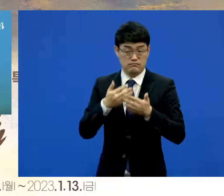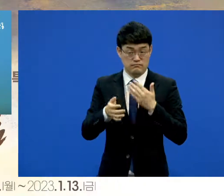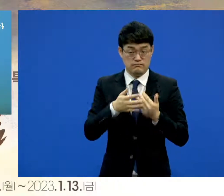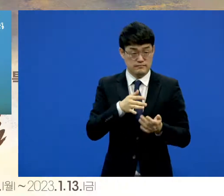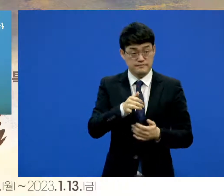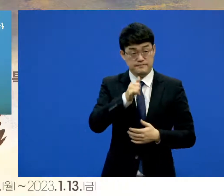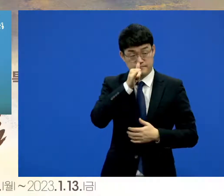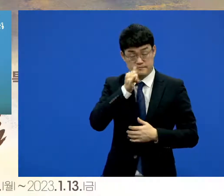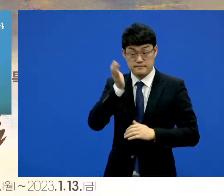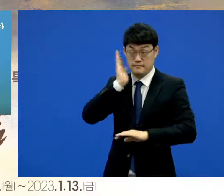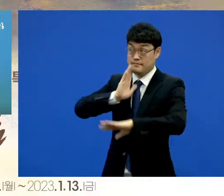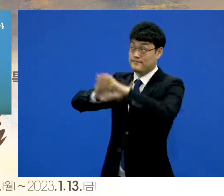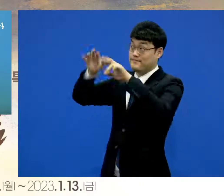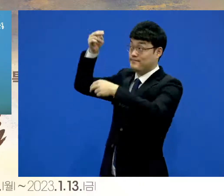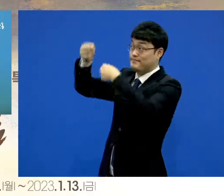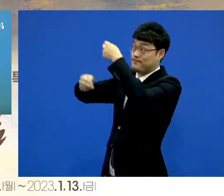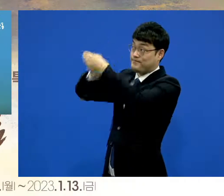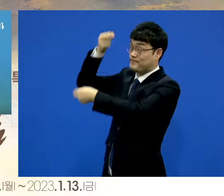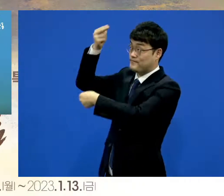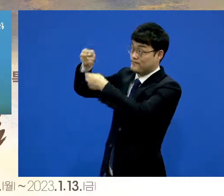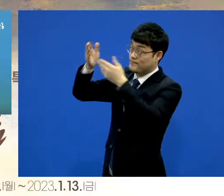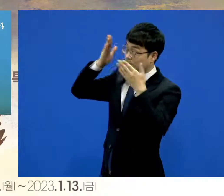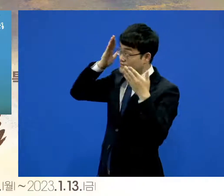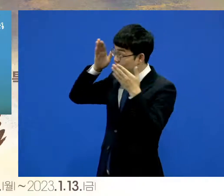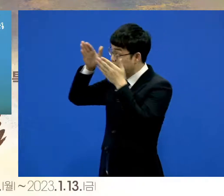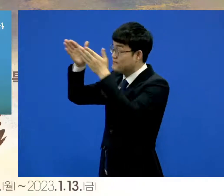그 천성으로 향하는 길은 멀고도 험해.